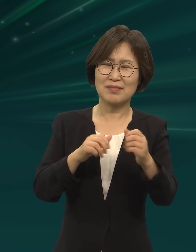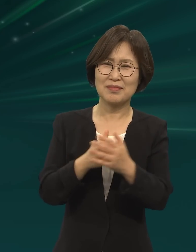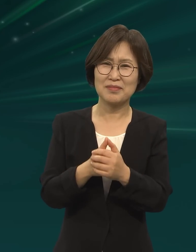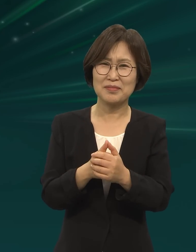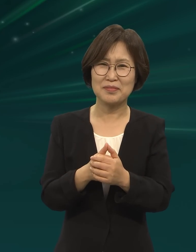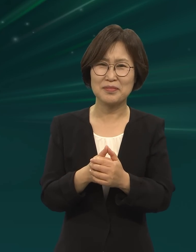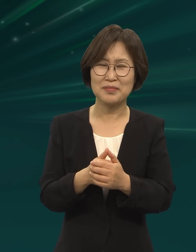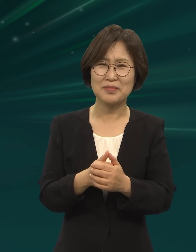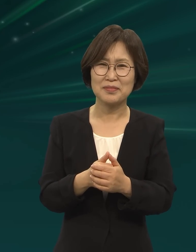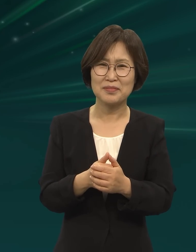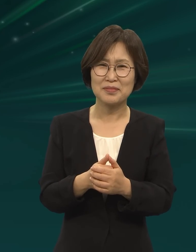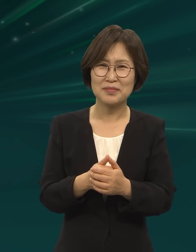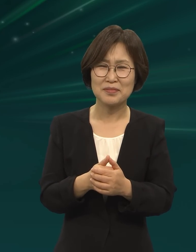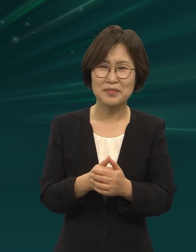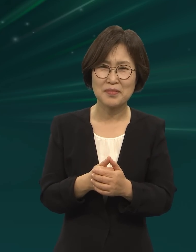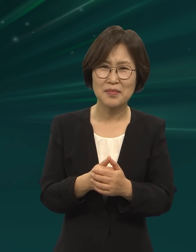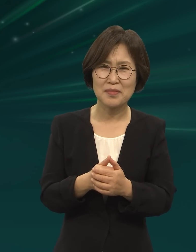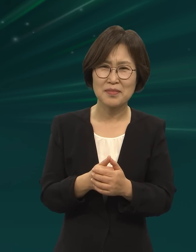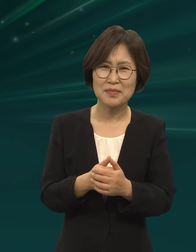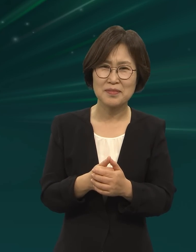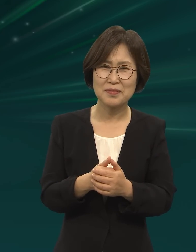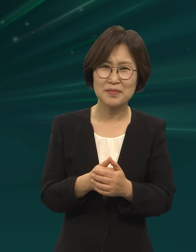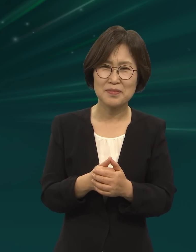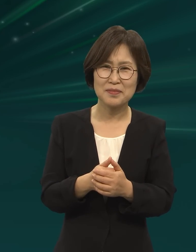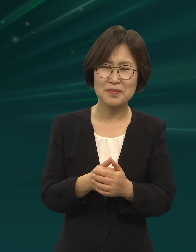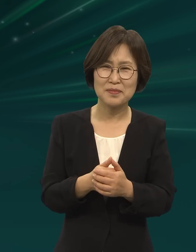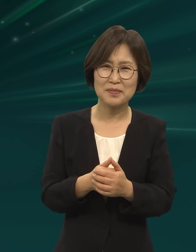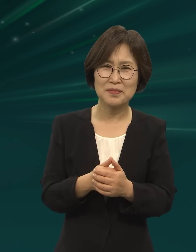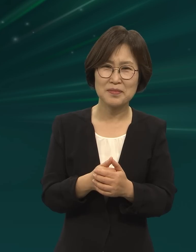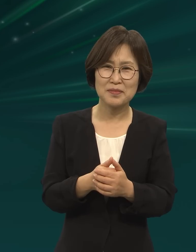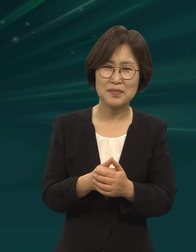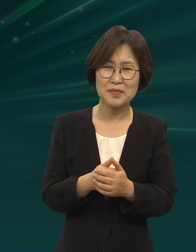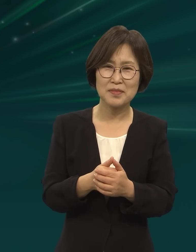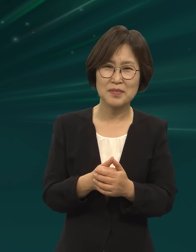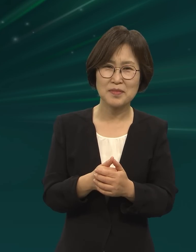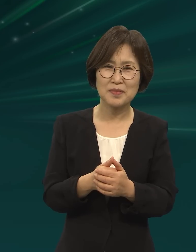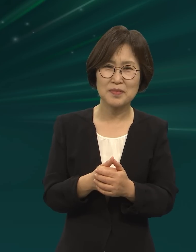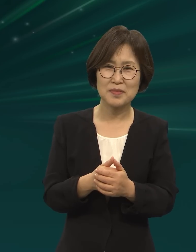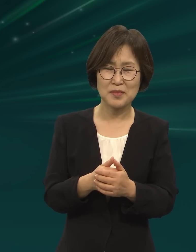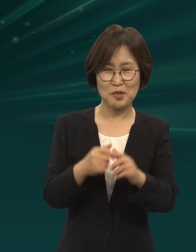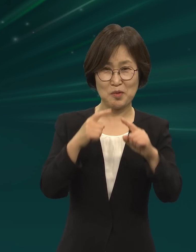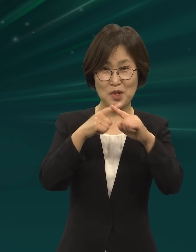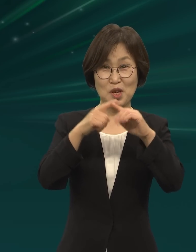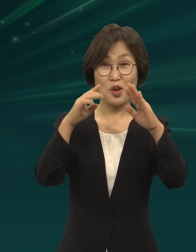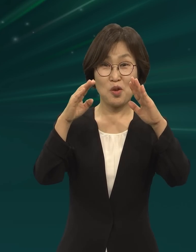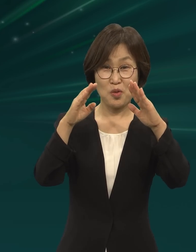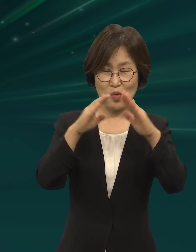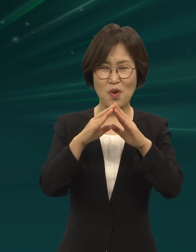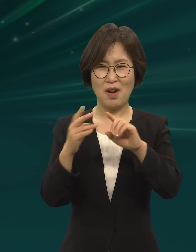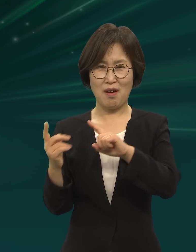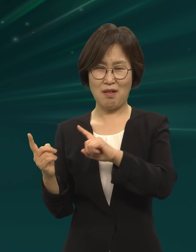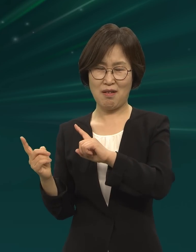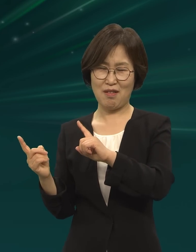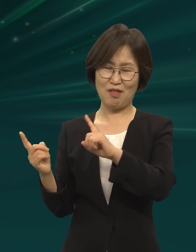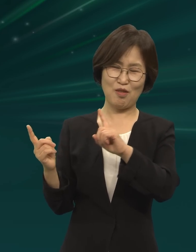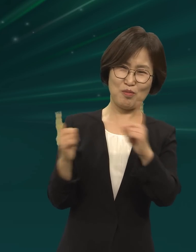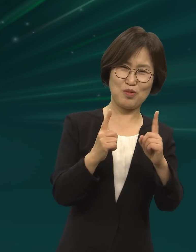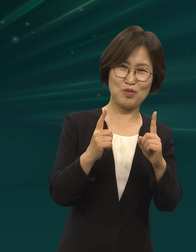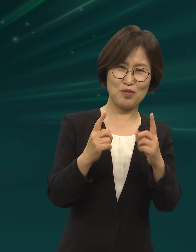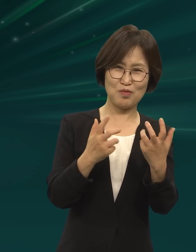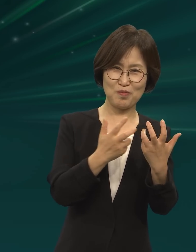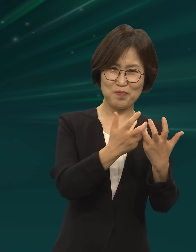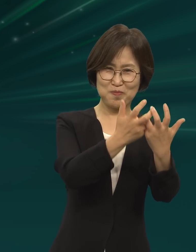이렇게 역사하셨으니까 그 다음에 우리 교회가 이렇게 부흥이 되었습니다. 우리 교회가